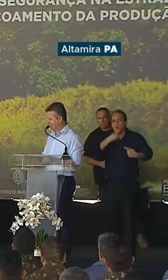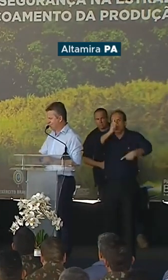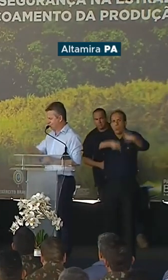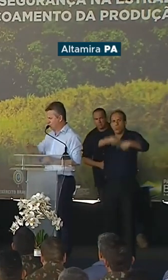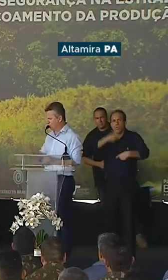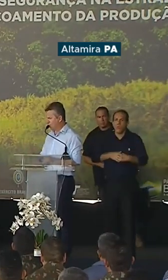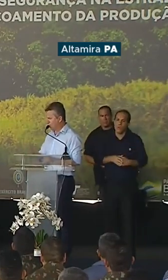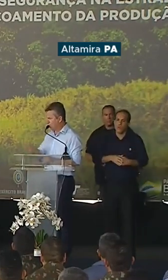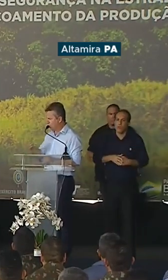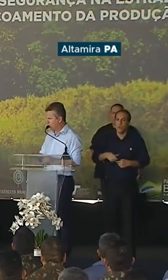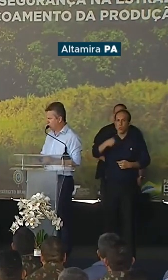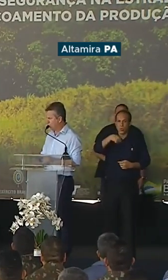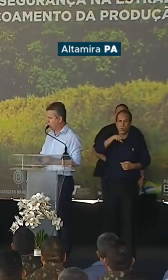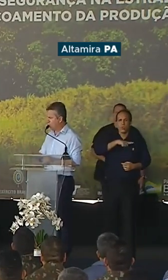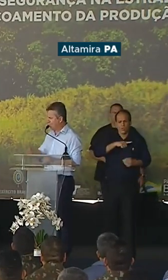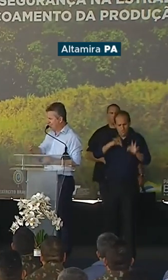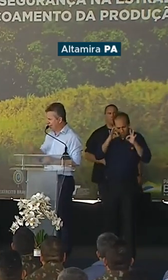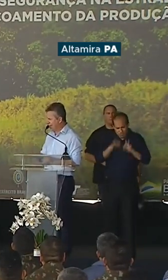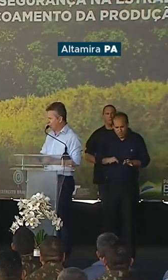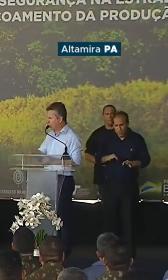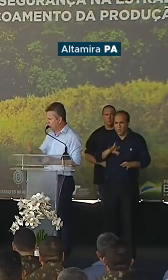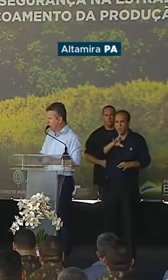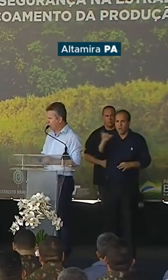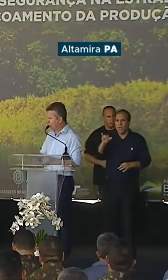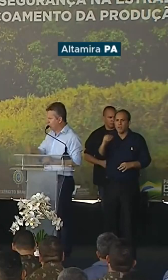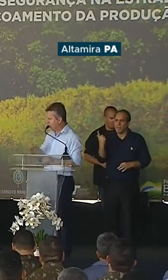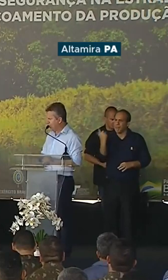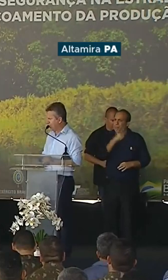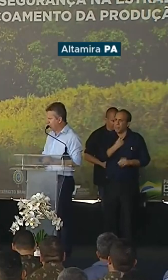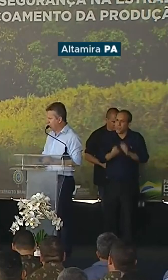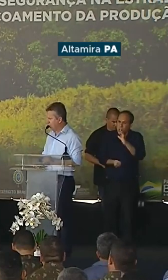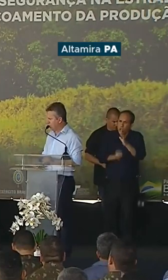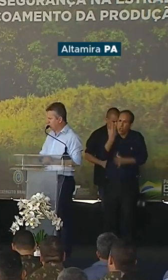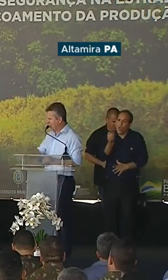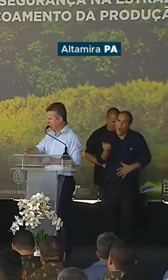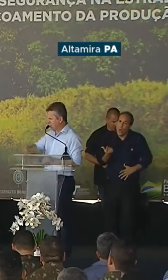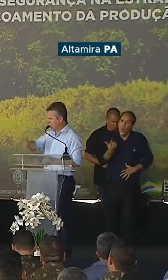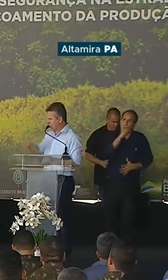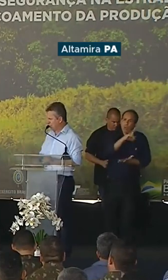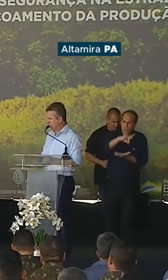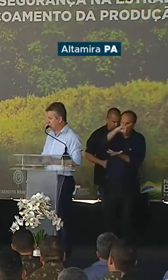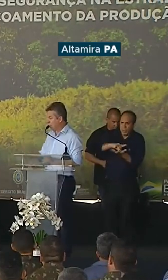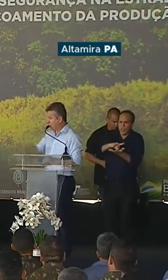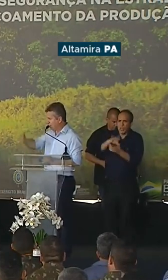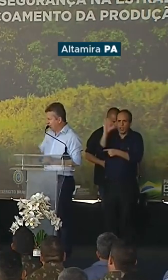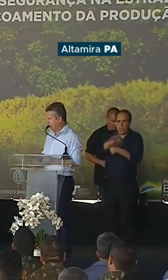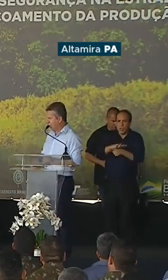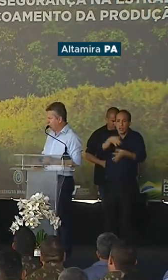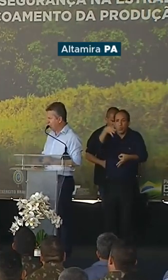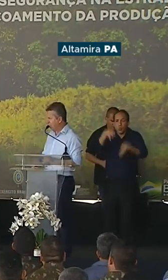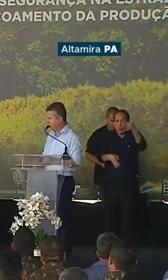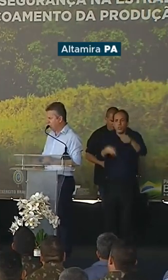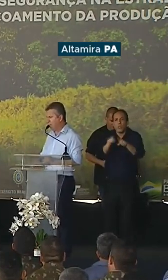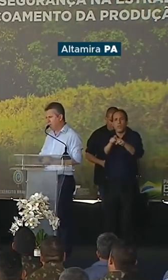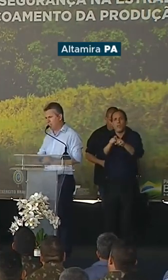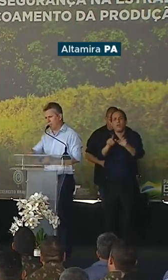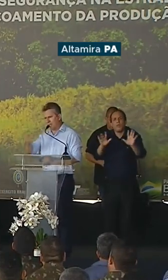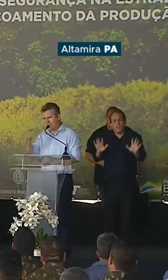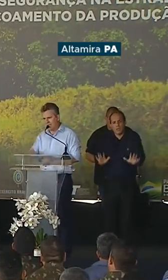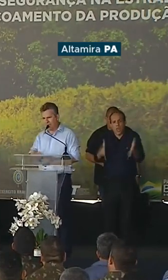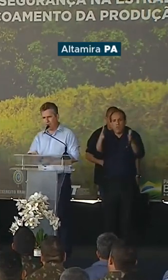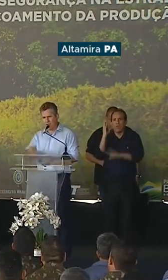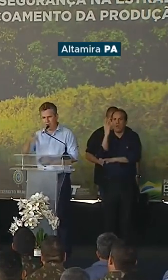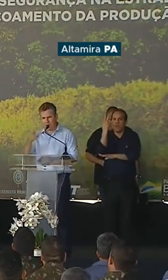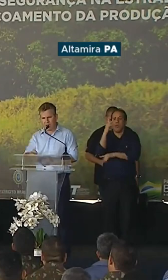tenho certeza que nós poderemos criar uma nova realidade que traga justiça, que preserve o meio ambiente, mas